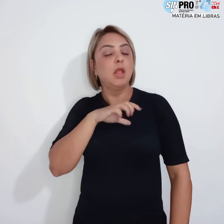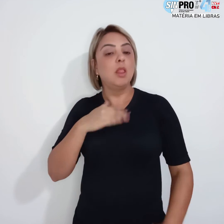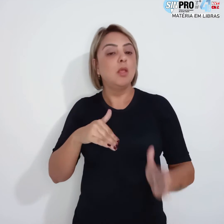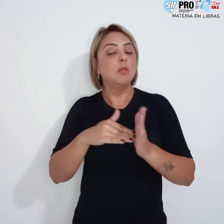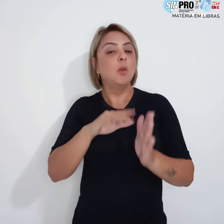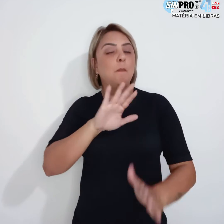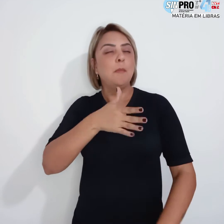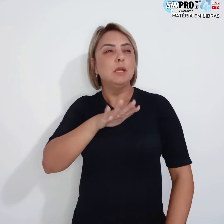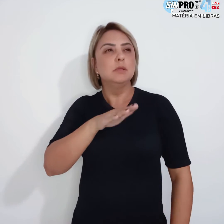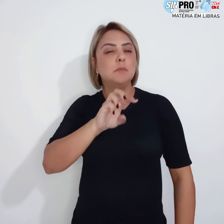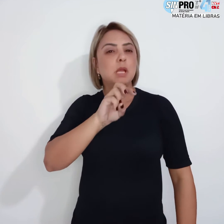cerca de